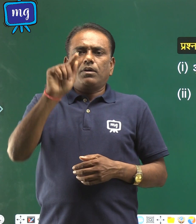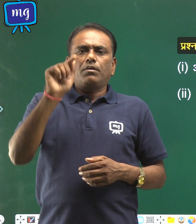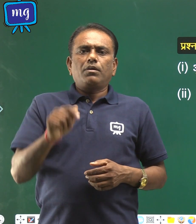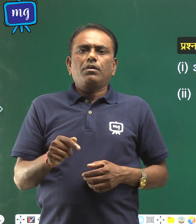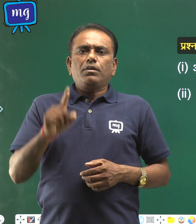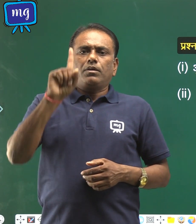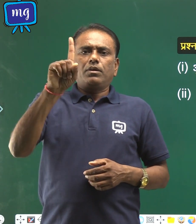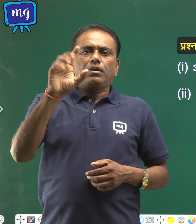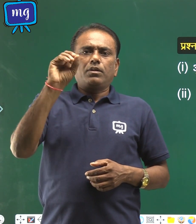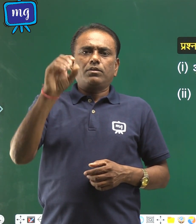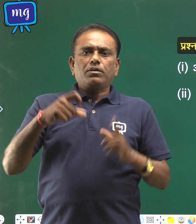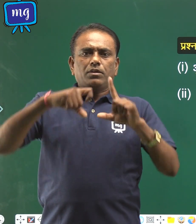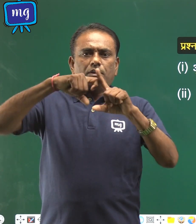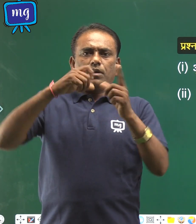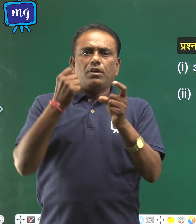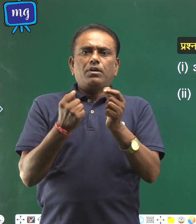अनुपात 10 किलोग्राम।